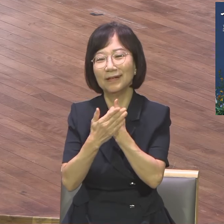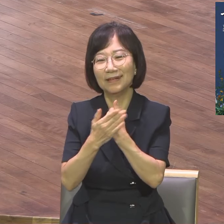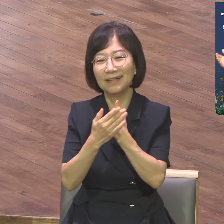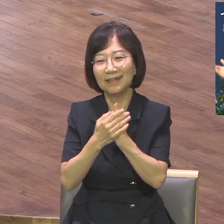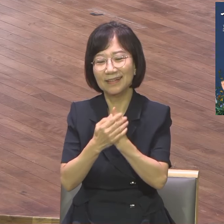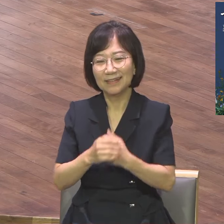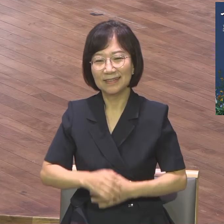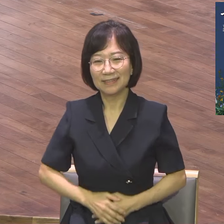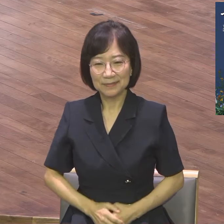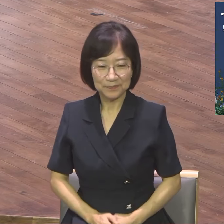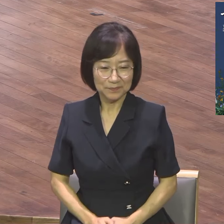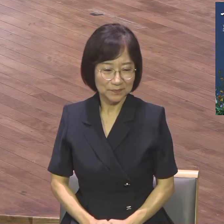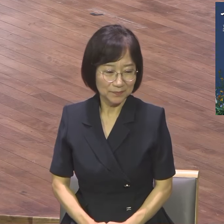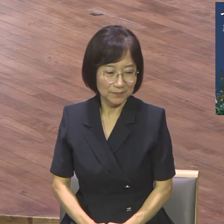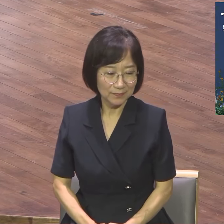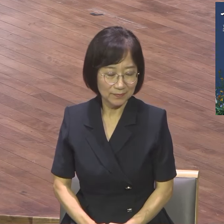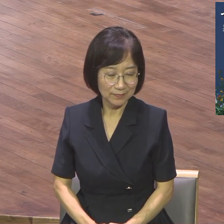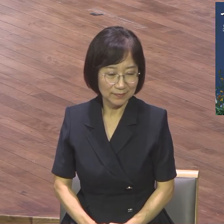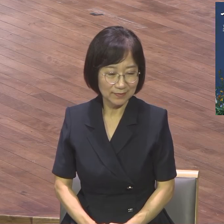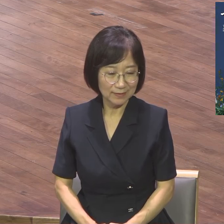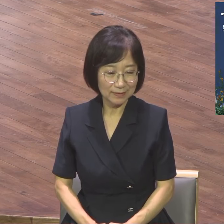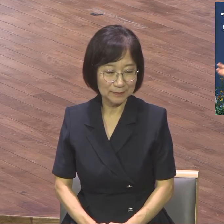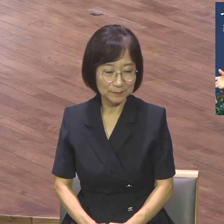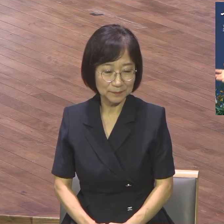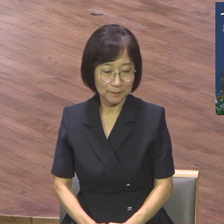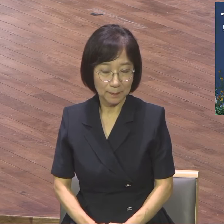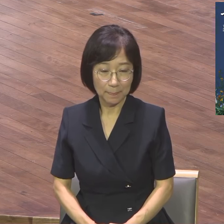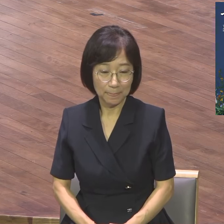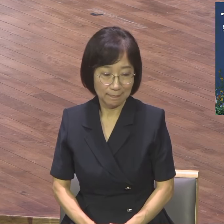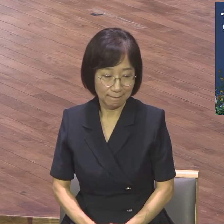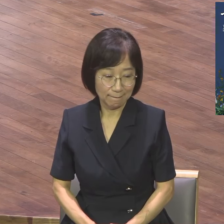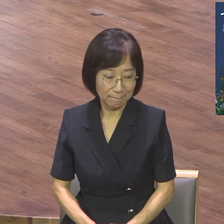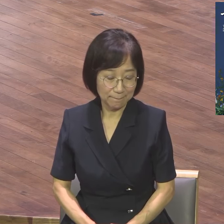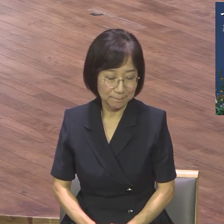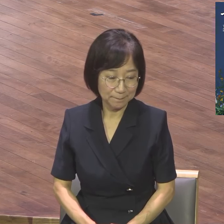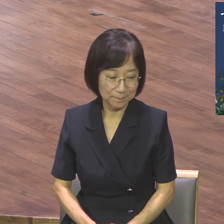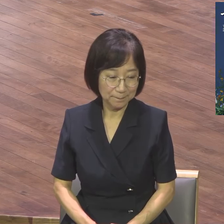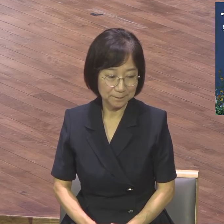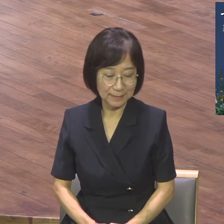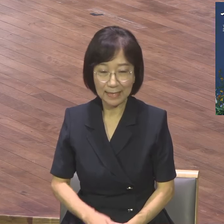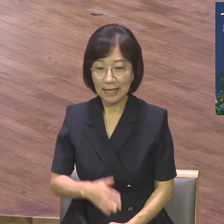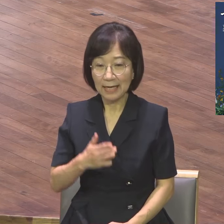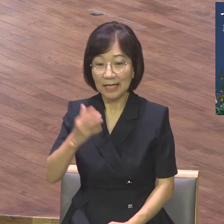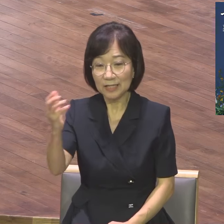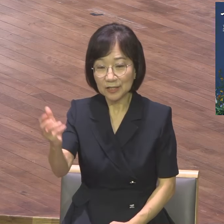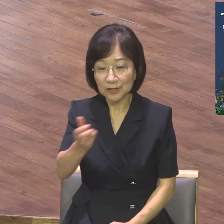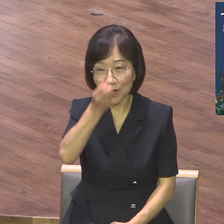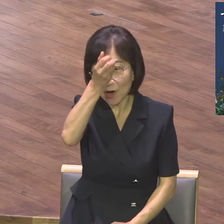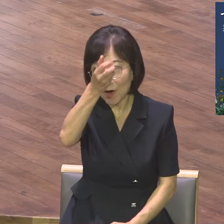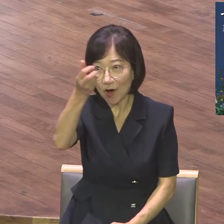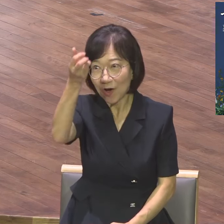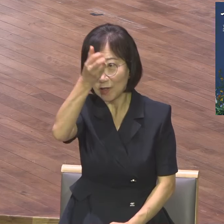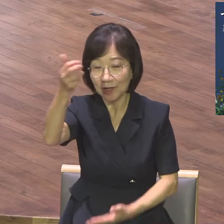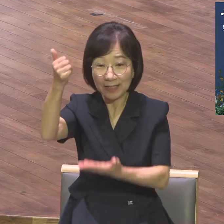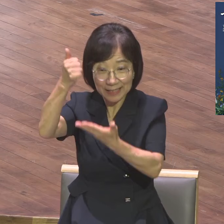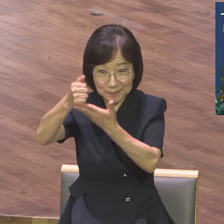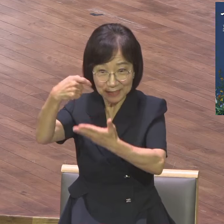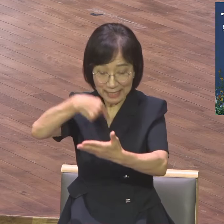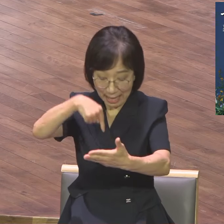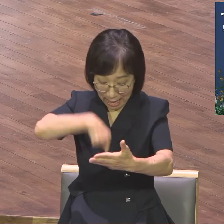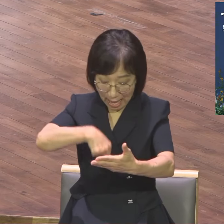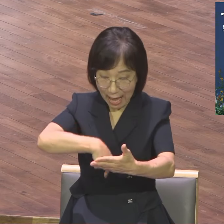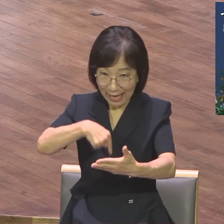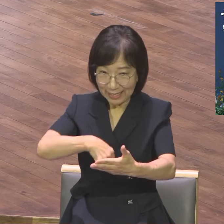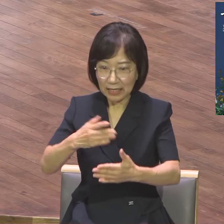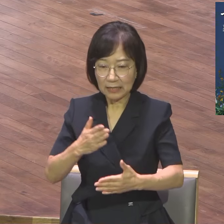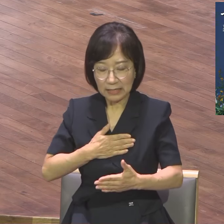누군가 널 위해 기도할 누가 기도합니까? 물론 정복 기도인 분들도 있겠지만은 성령께서 말할 수 없는 탄식으로 나를